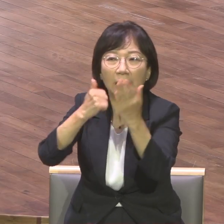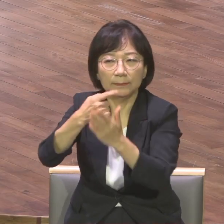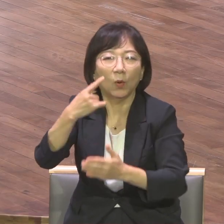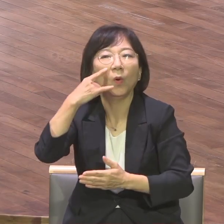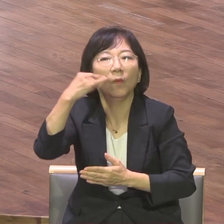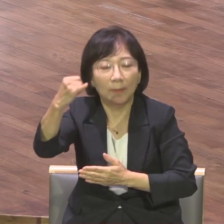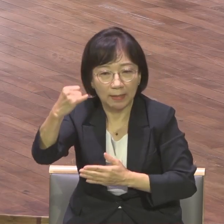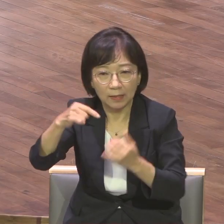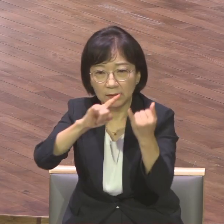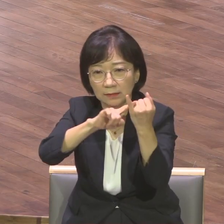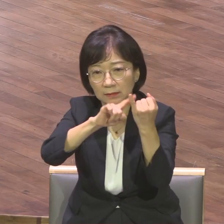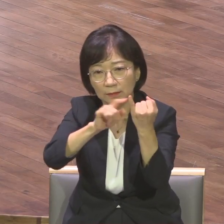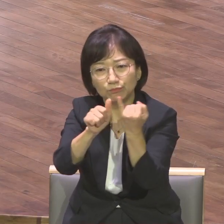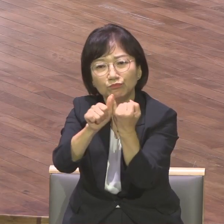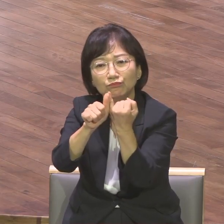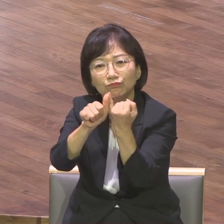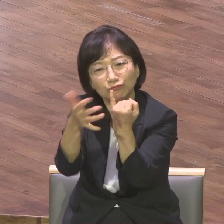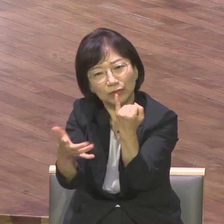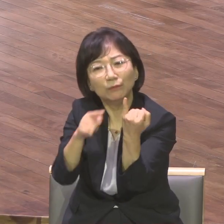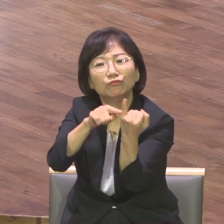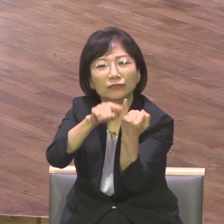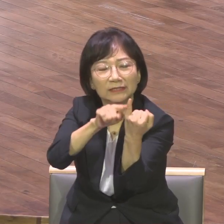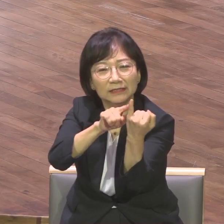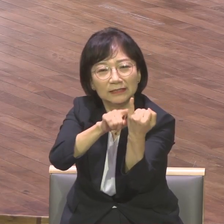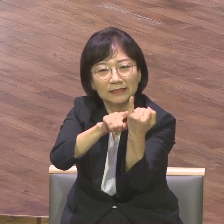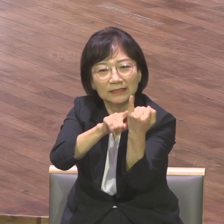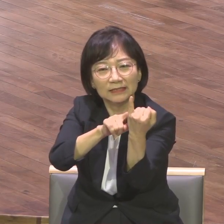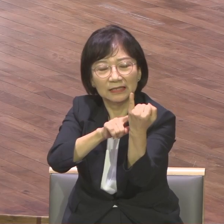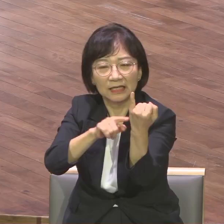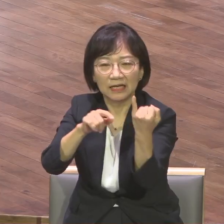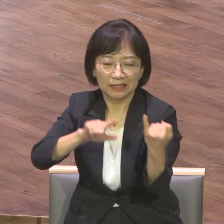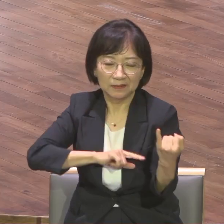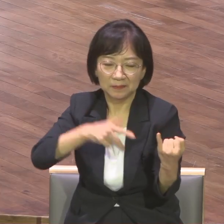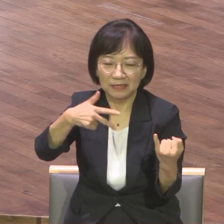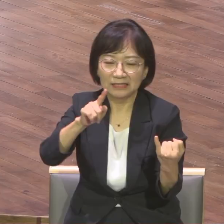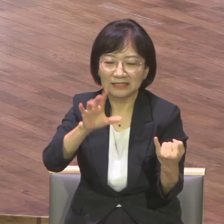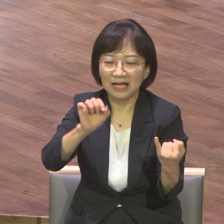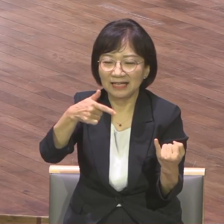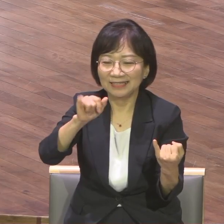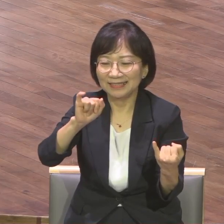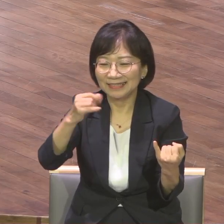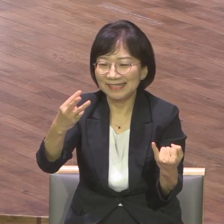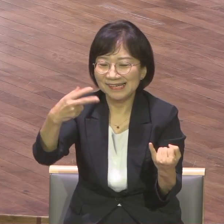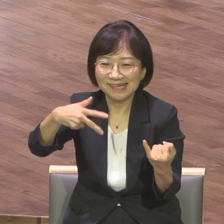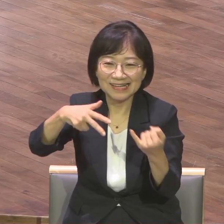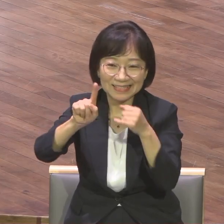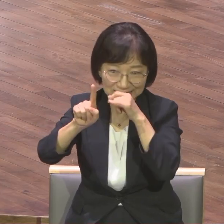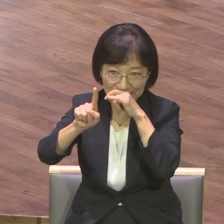어머니 계신다. 누구냐? 죽은 안상홍의 아내 장길자.